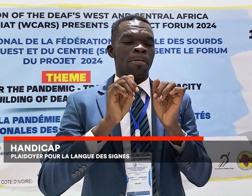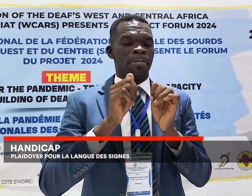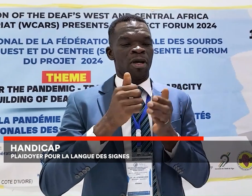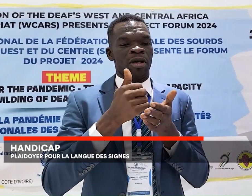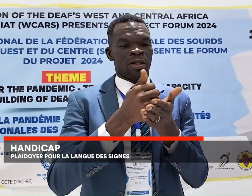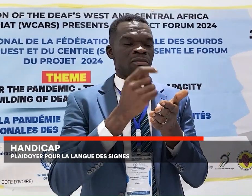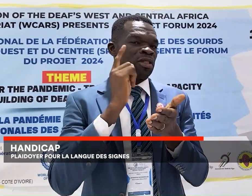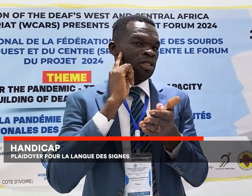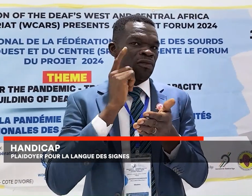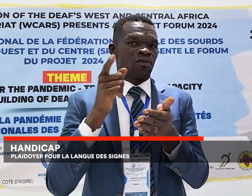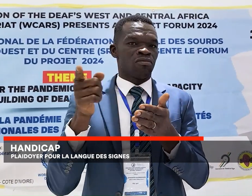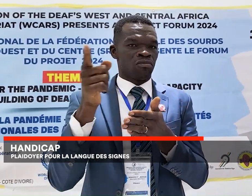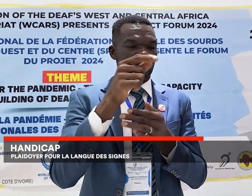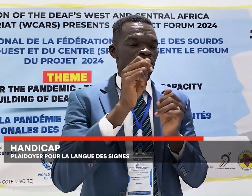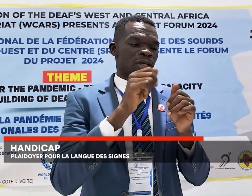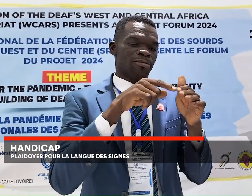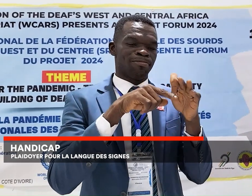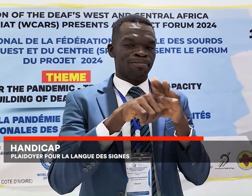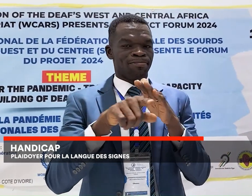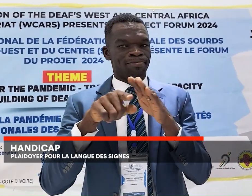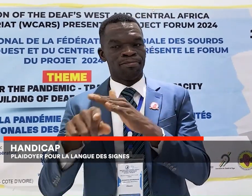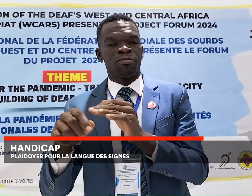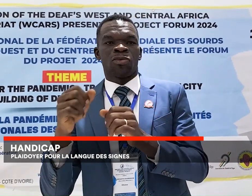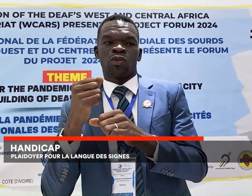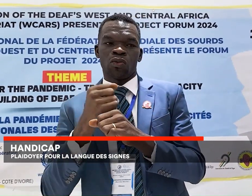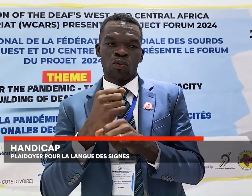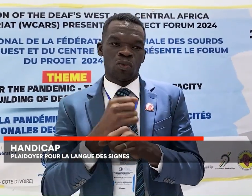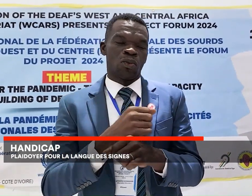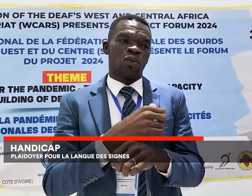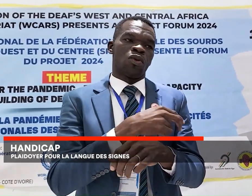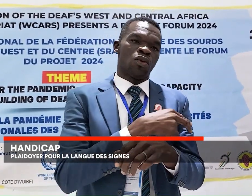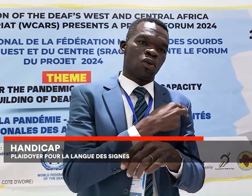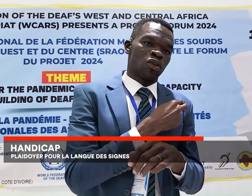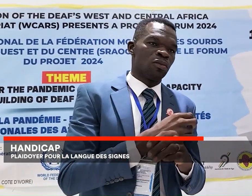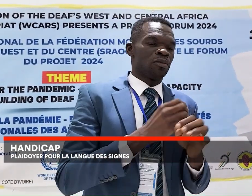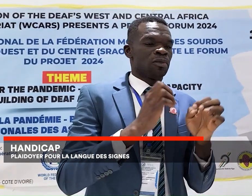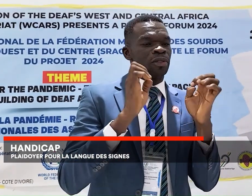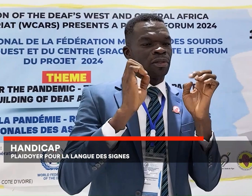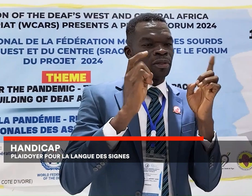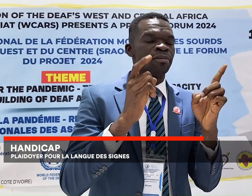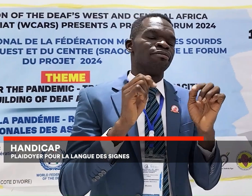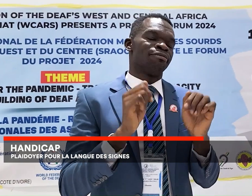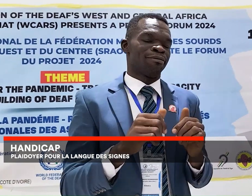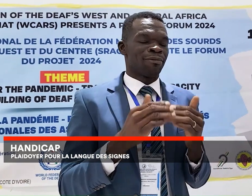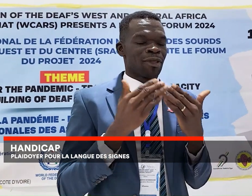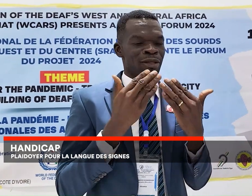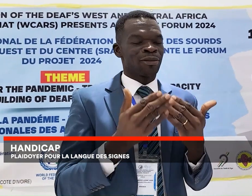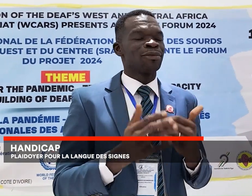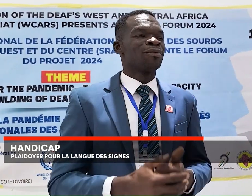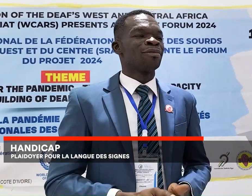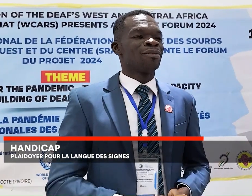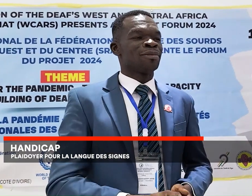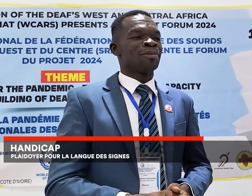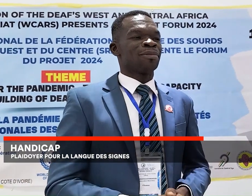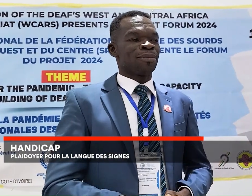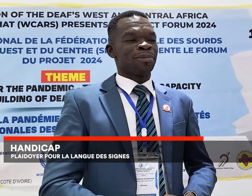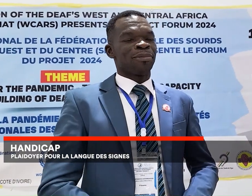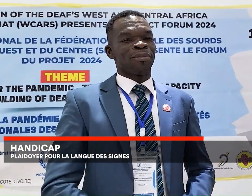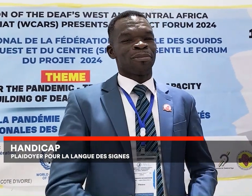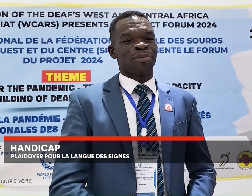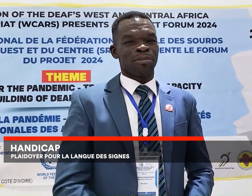faut former assez d'interprètes afin de les insérer dans tous les secteurs permettant aux personnes soumises